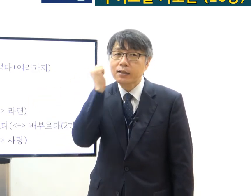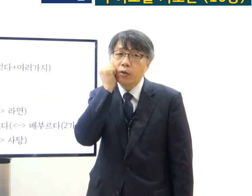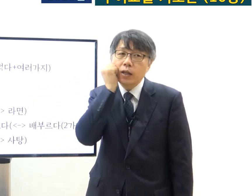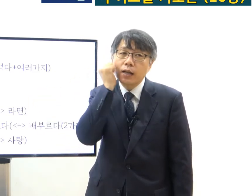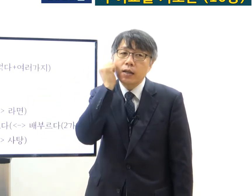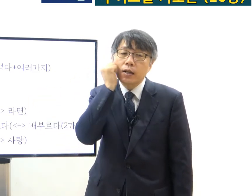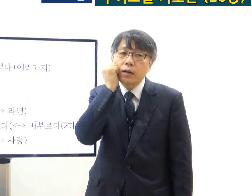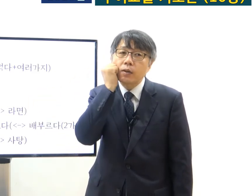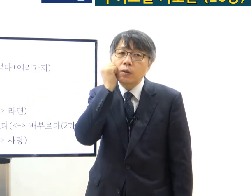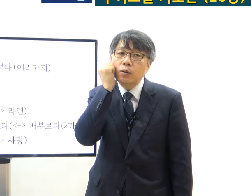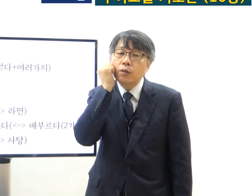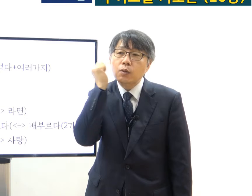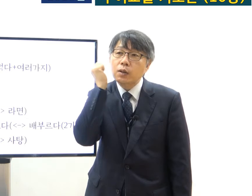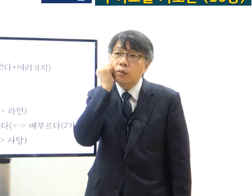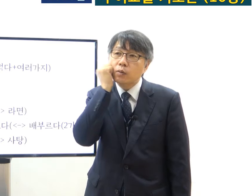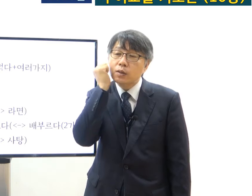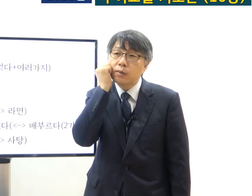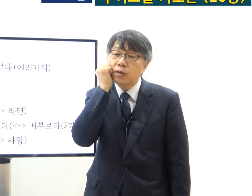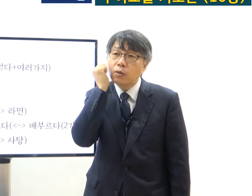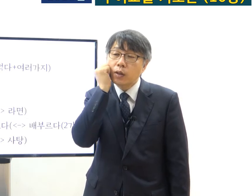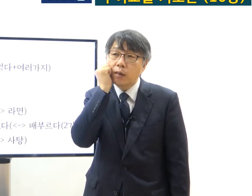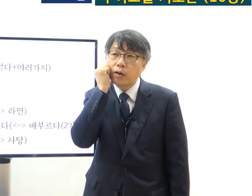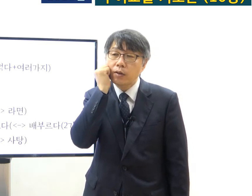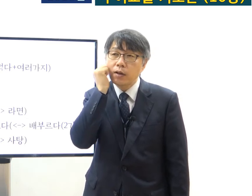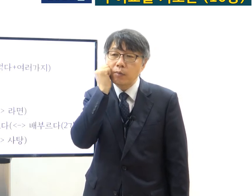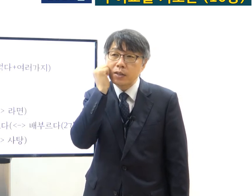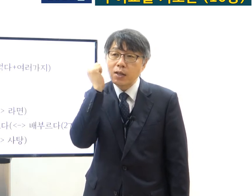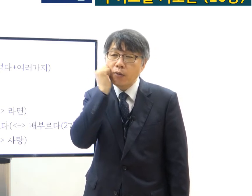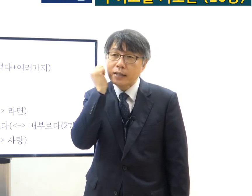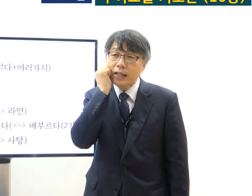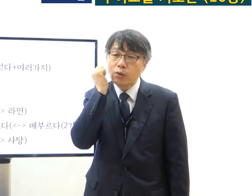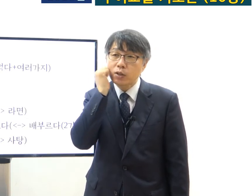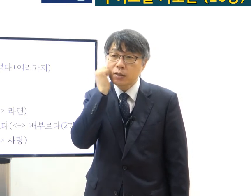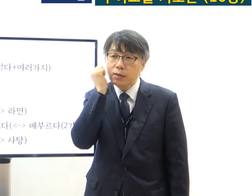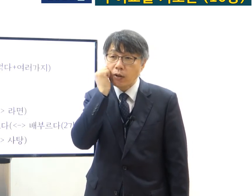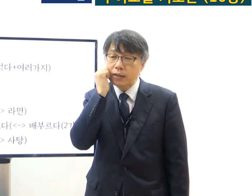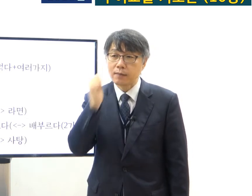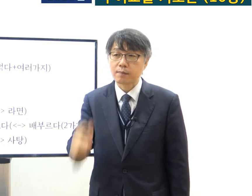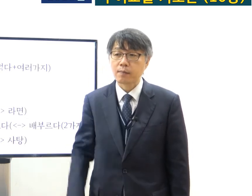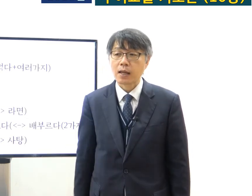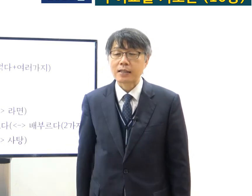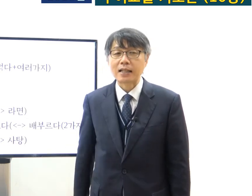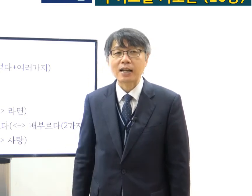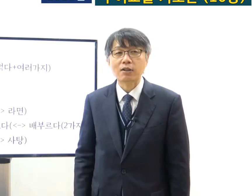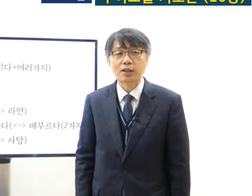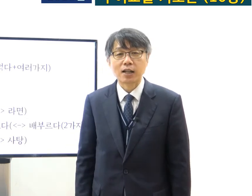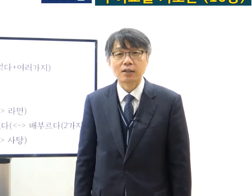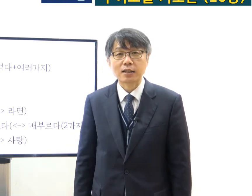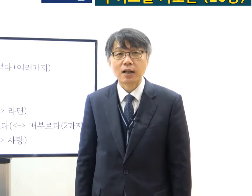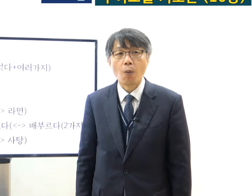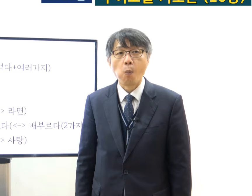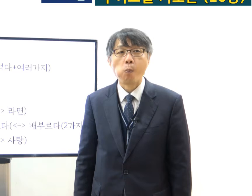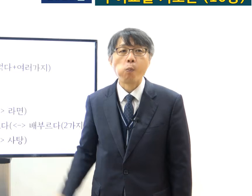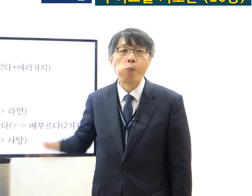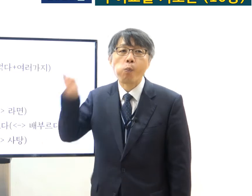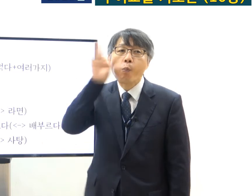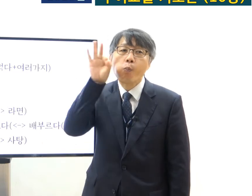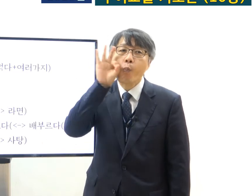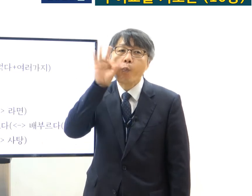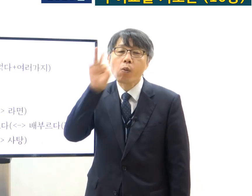이렇게 톡톡 치면서 이렇게 하면 비스켓 과자 이런 뜻입니다. 과자. 사탕은 어떻게 할까요? 사탕.